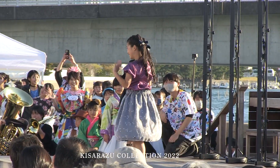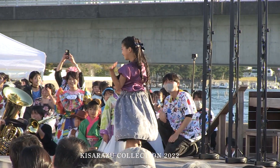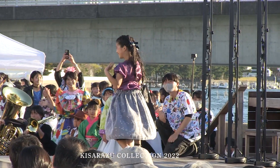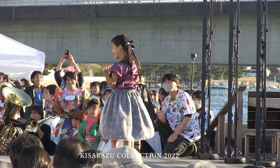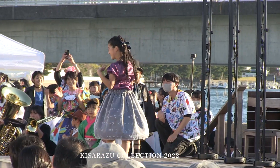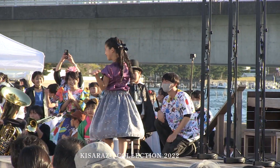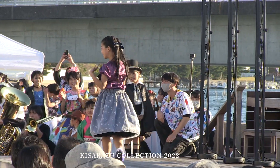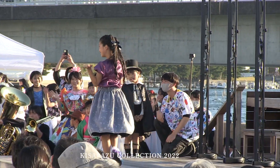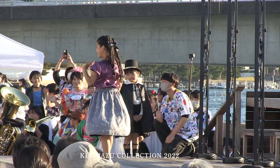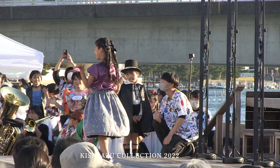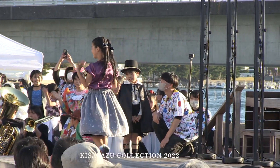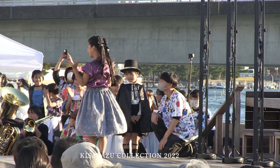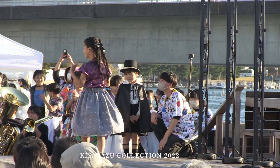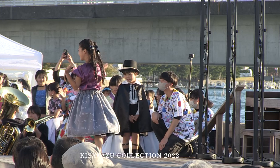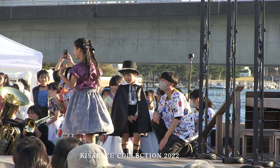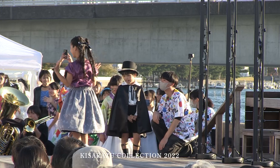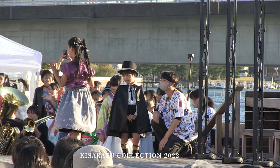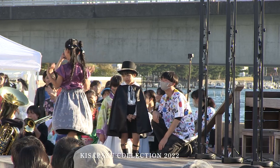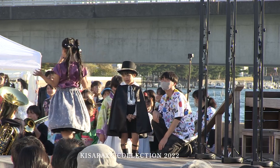とても